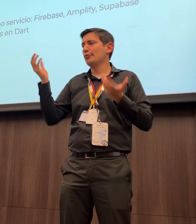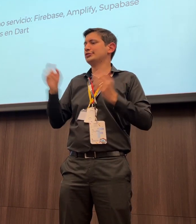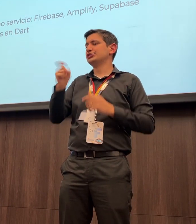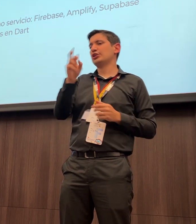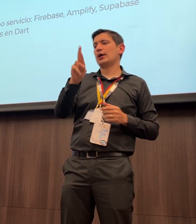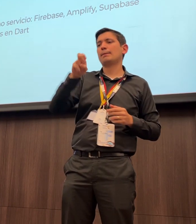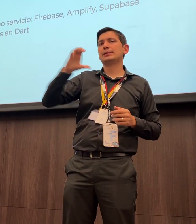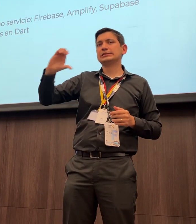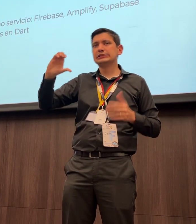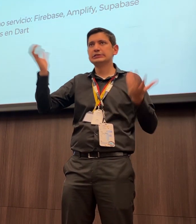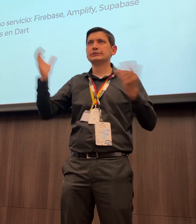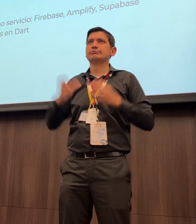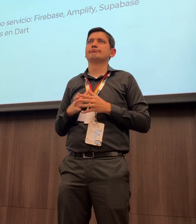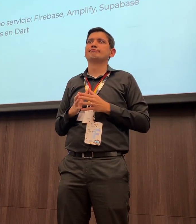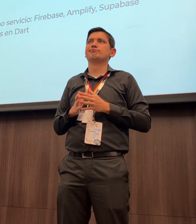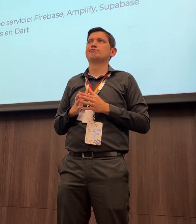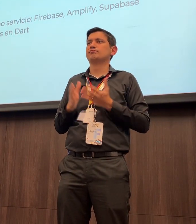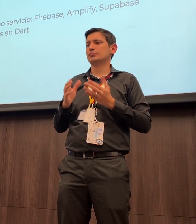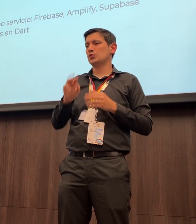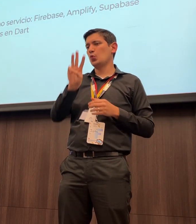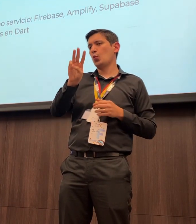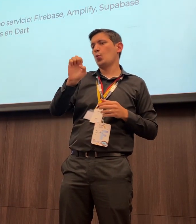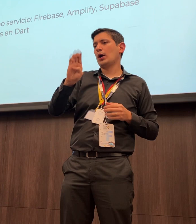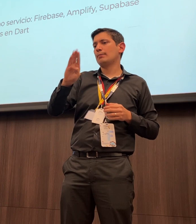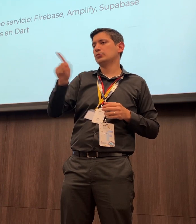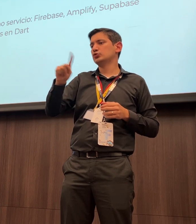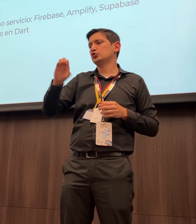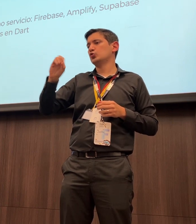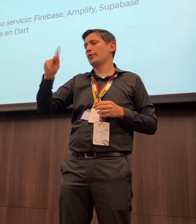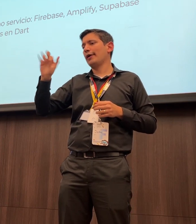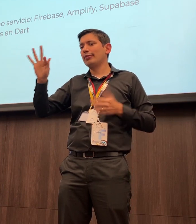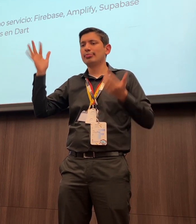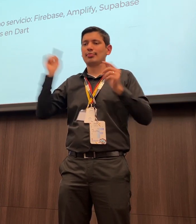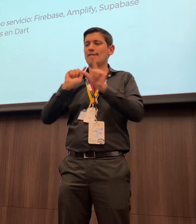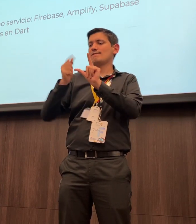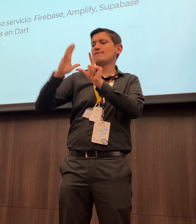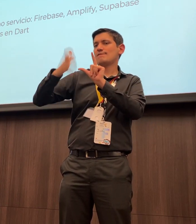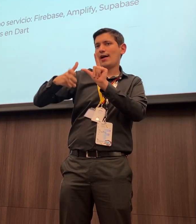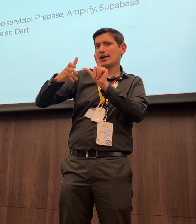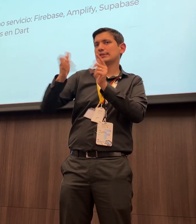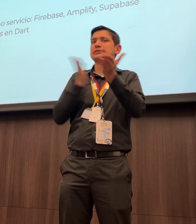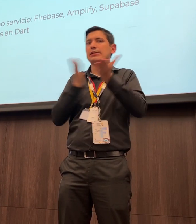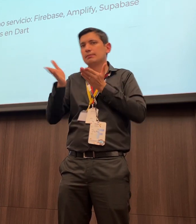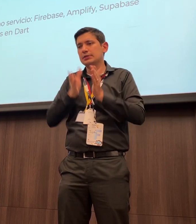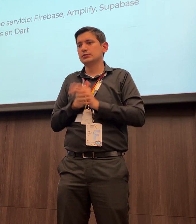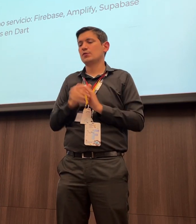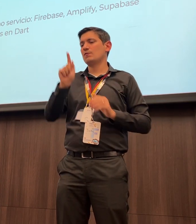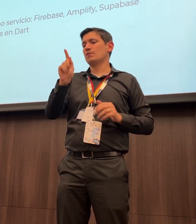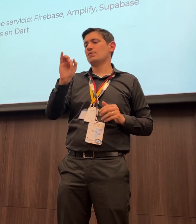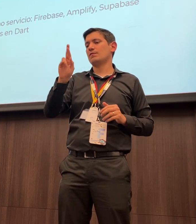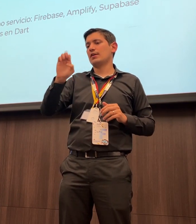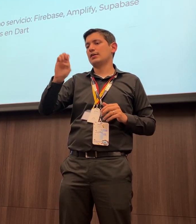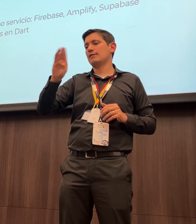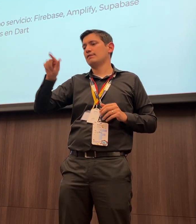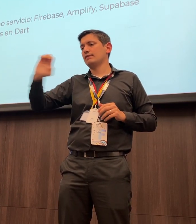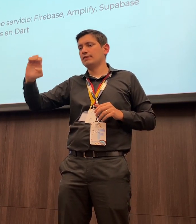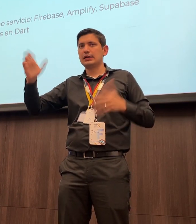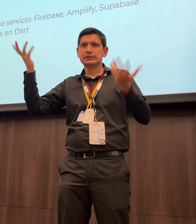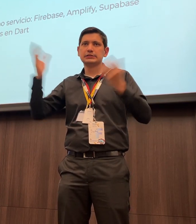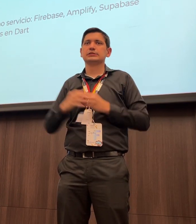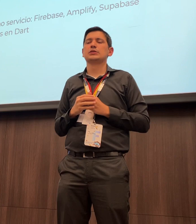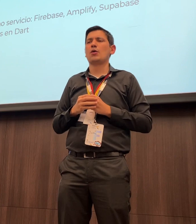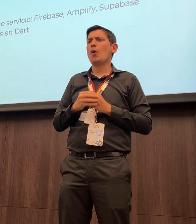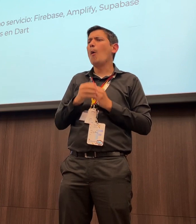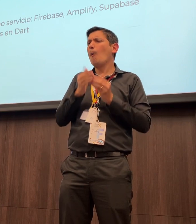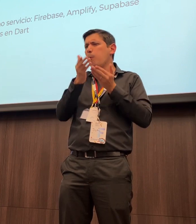gRPC, tenemos cosas como WebSockets o Backend as a Service, por ejemplo Firebase, Amplify, Supabase,